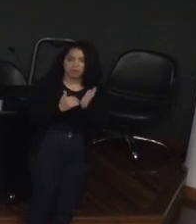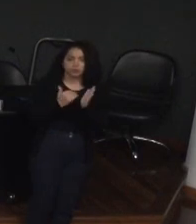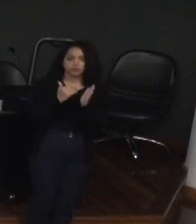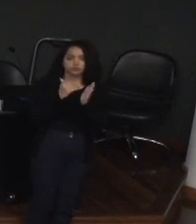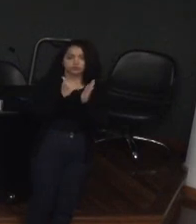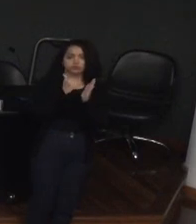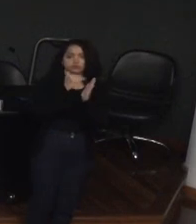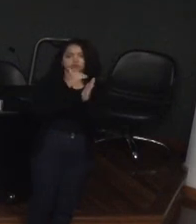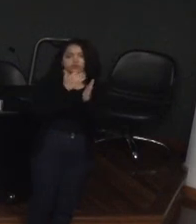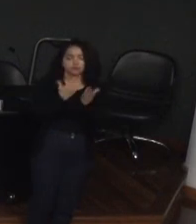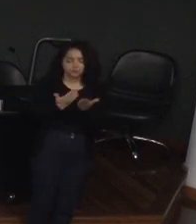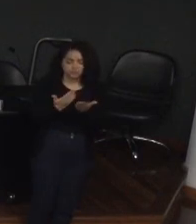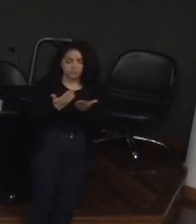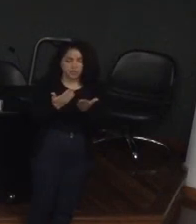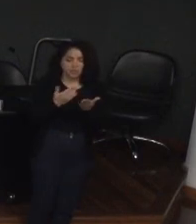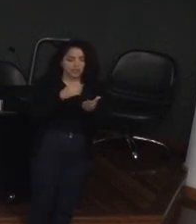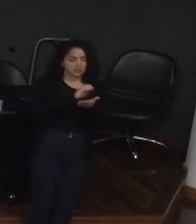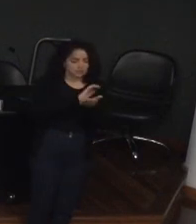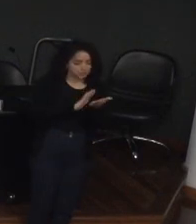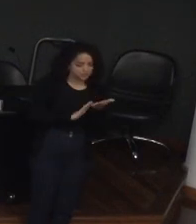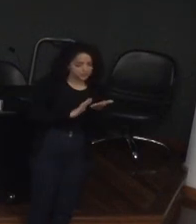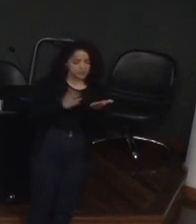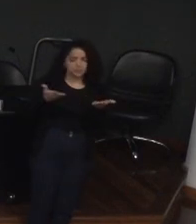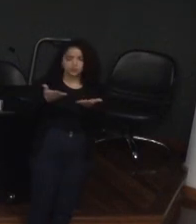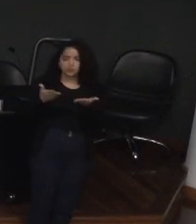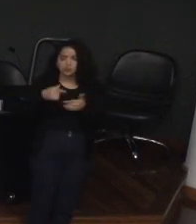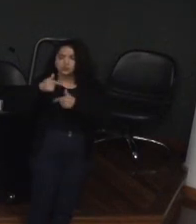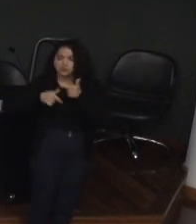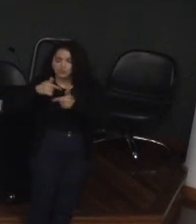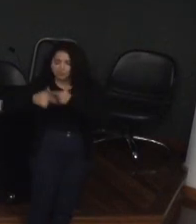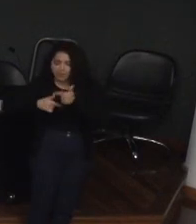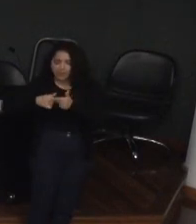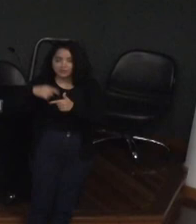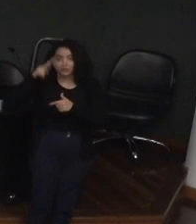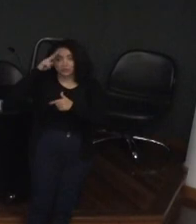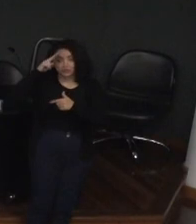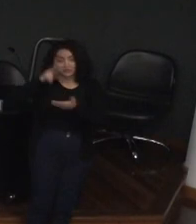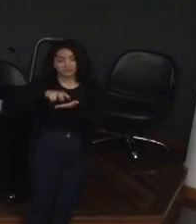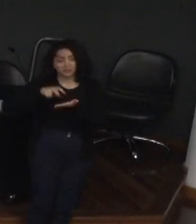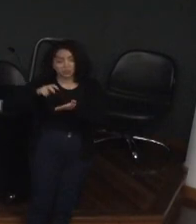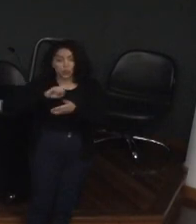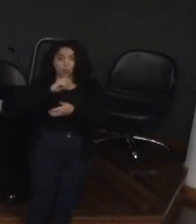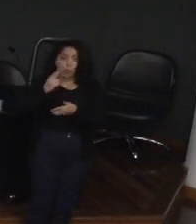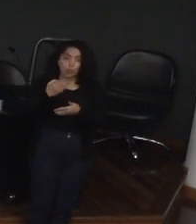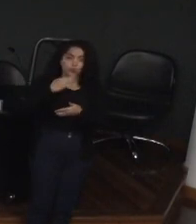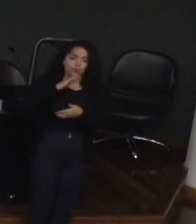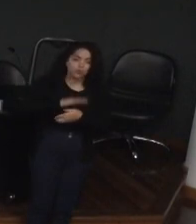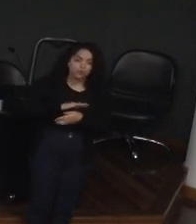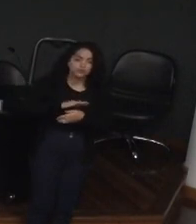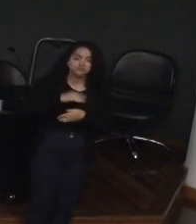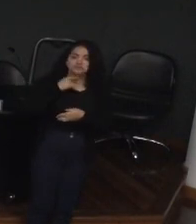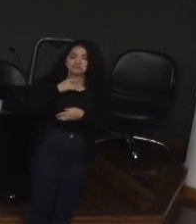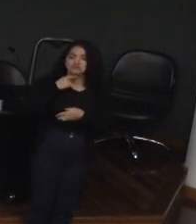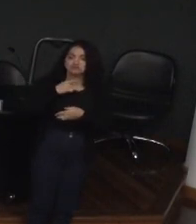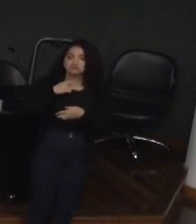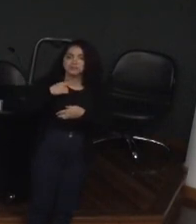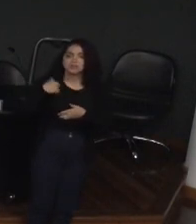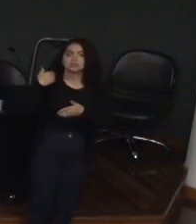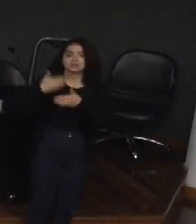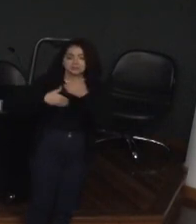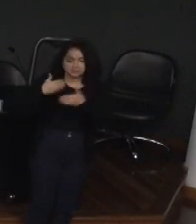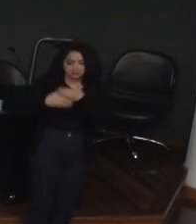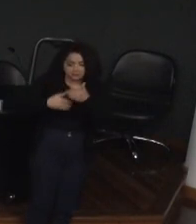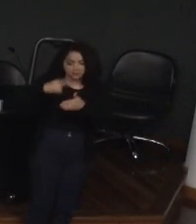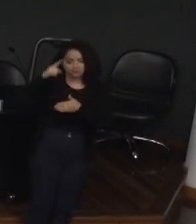As atividades que vocês tinham que fazer ontem e hoje, vocês vão fazer na segunda de manhã ou agora de tarde e não vão conseguir. Então, a nossa